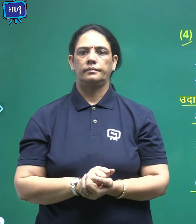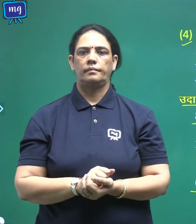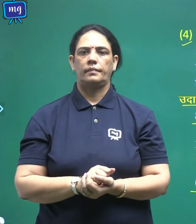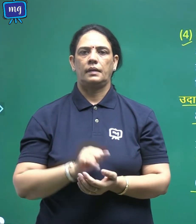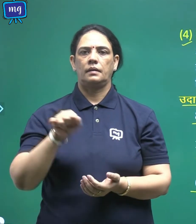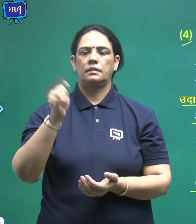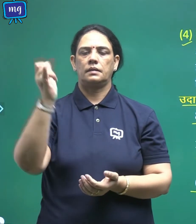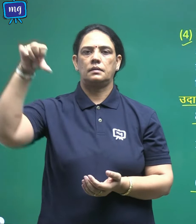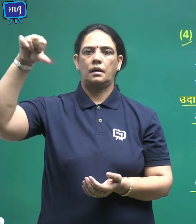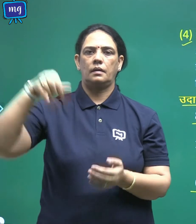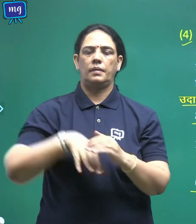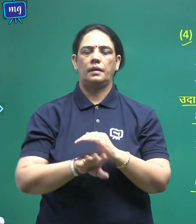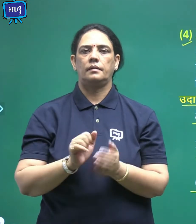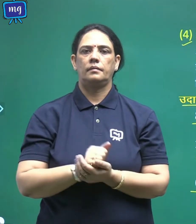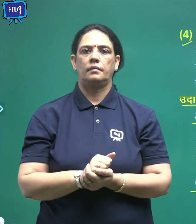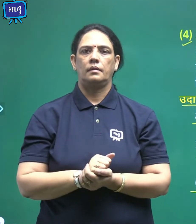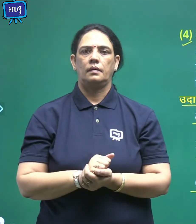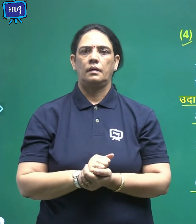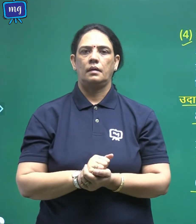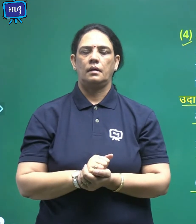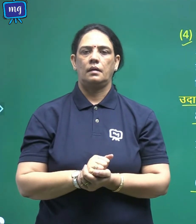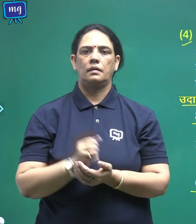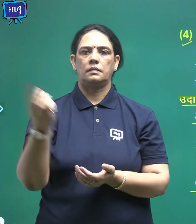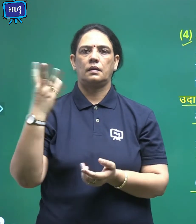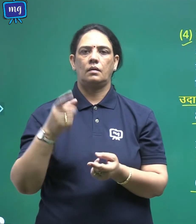69 में अंकों का